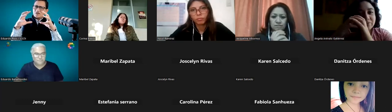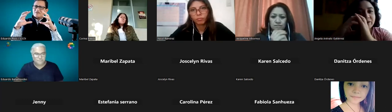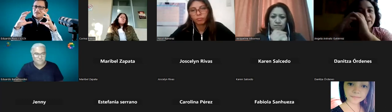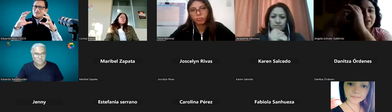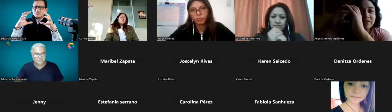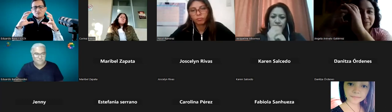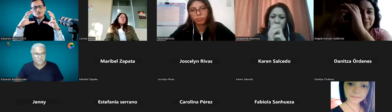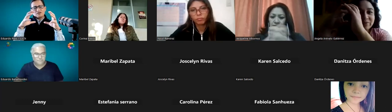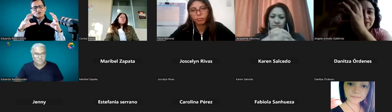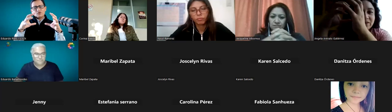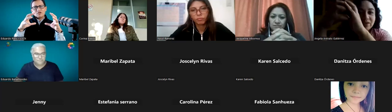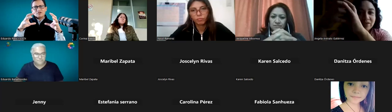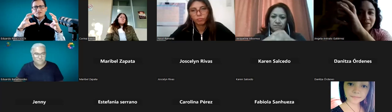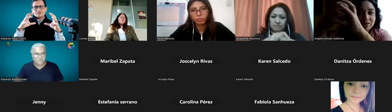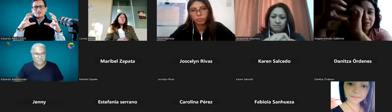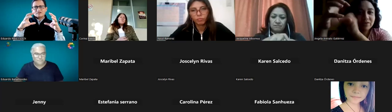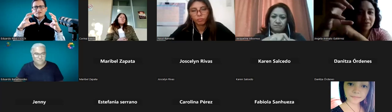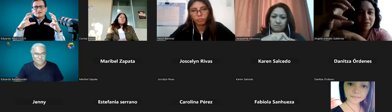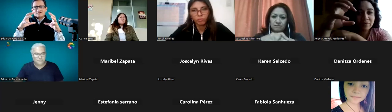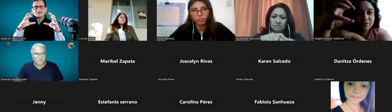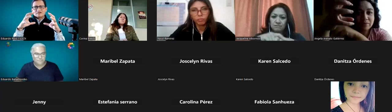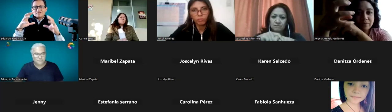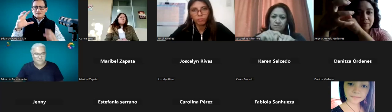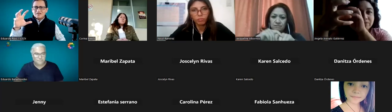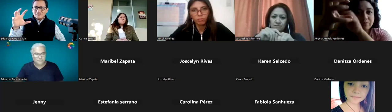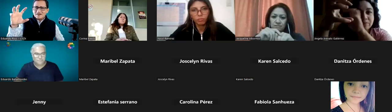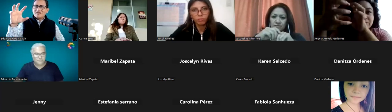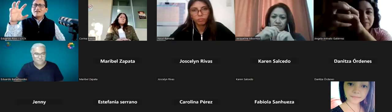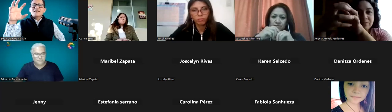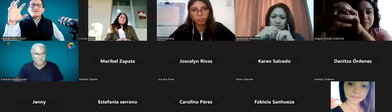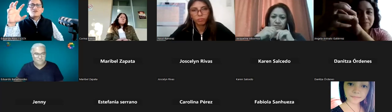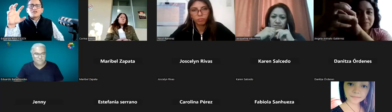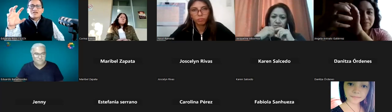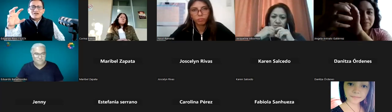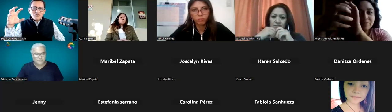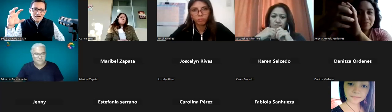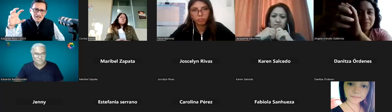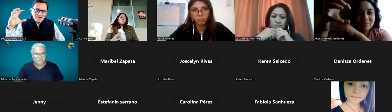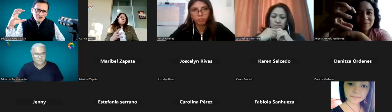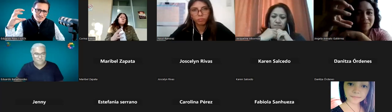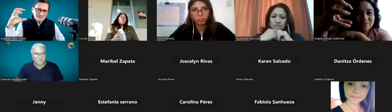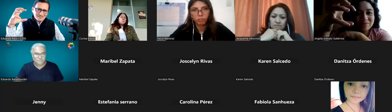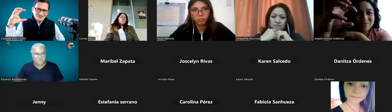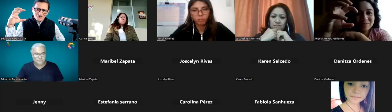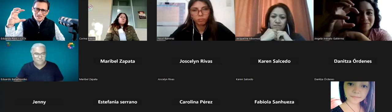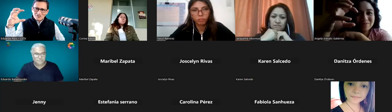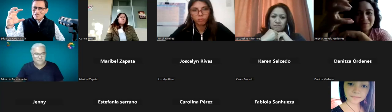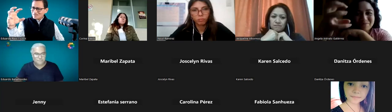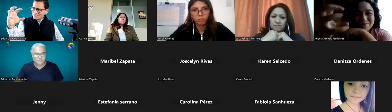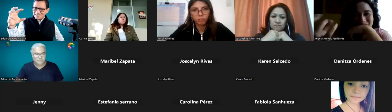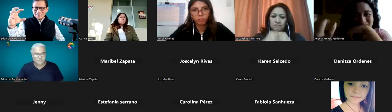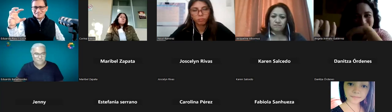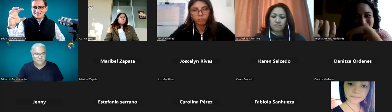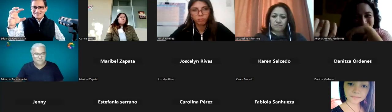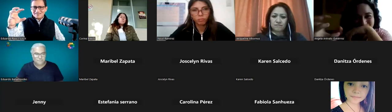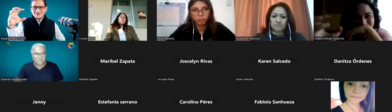¿Cómo hacemos la diferencia entre una pelota de fútbol y una pelota de tenis? Ya, aquí estoy viendo que colocan la manito así, ¿cierto? Correcto, porque es